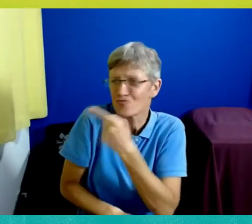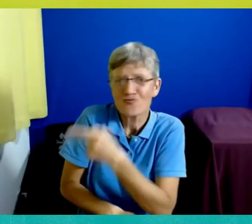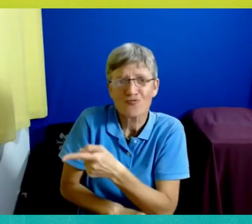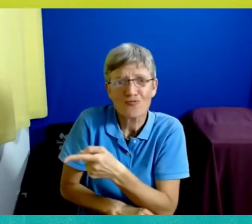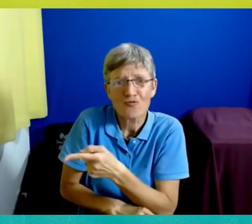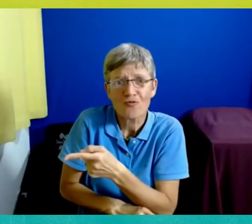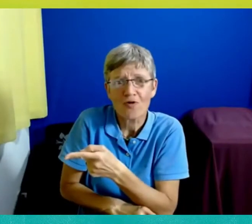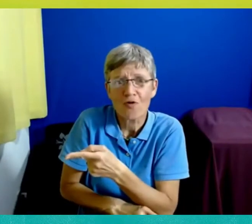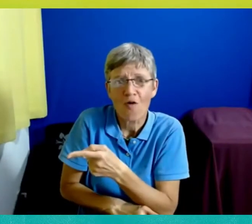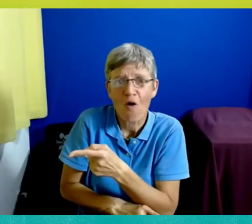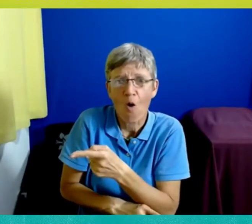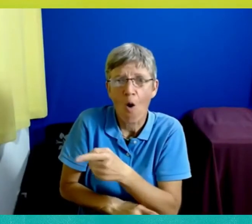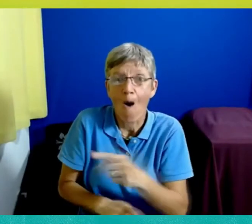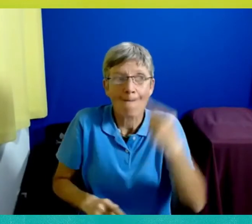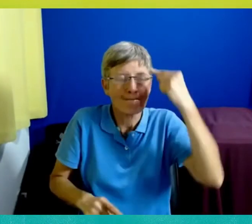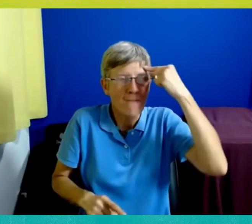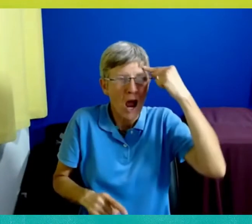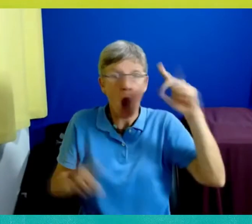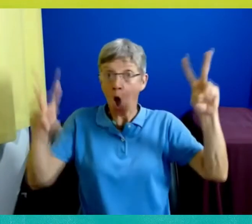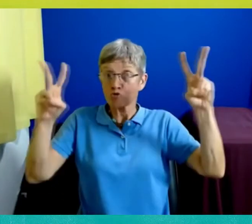professor vê que tem um aluno surdo